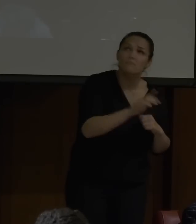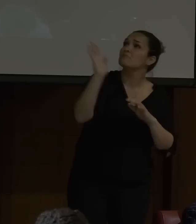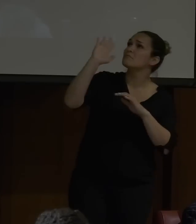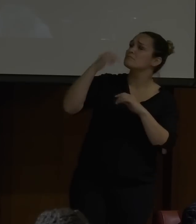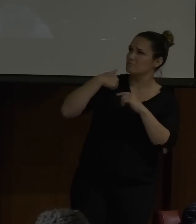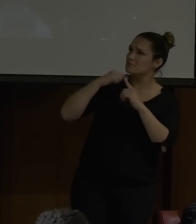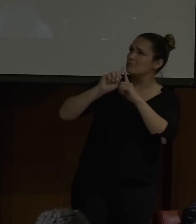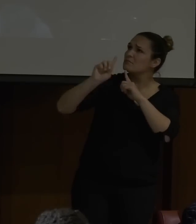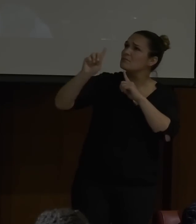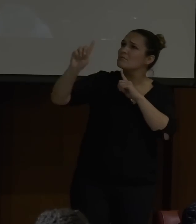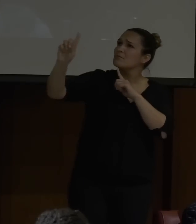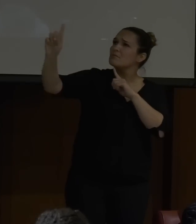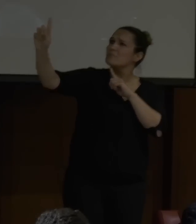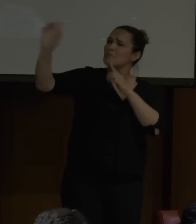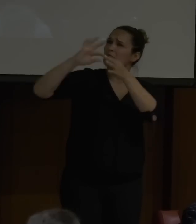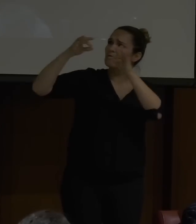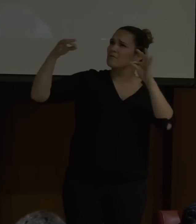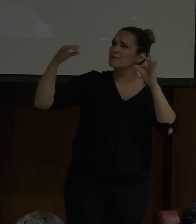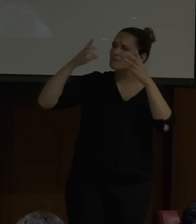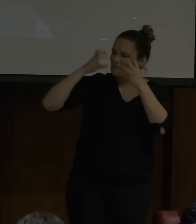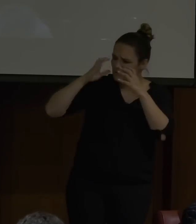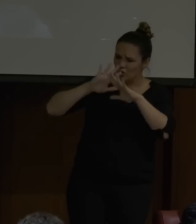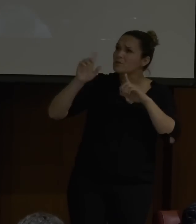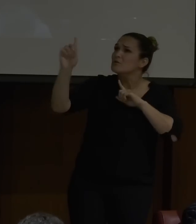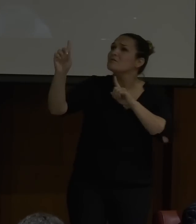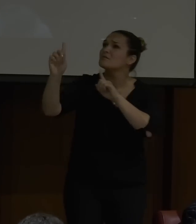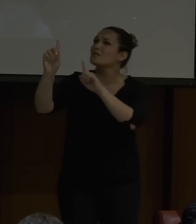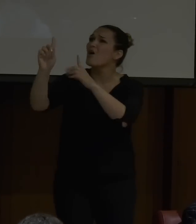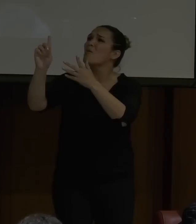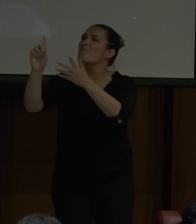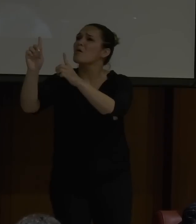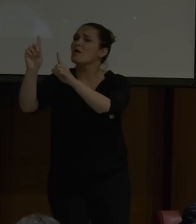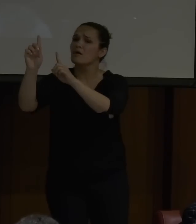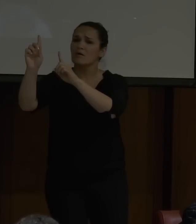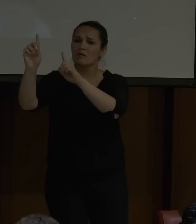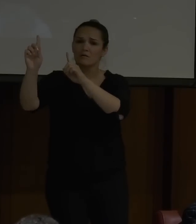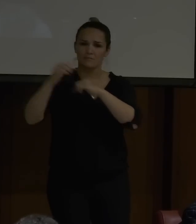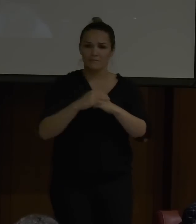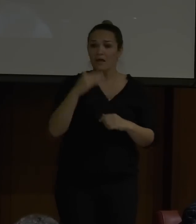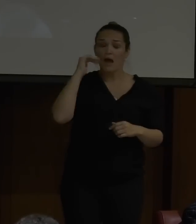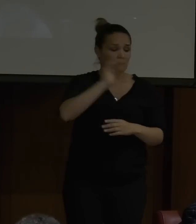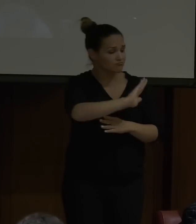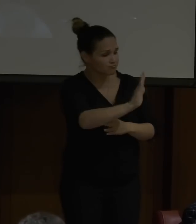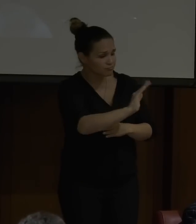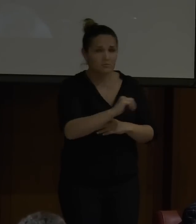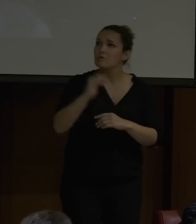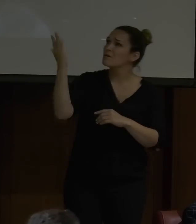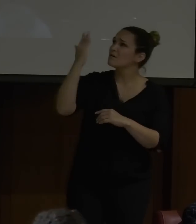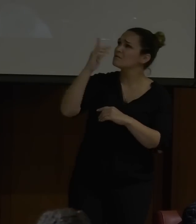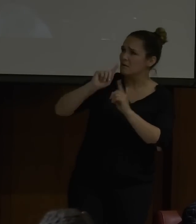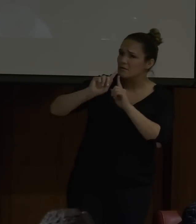lado, en el momento quise seguir detrás de ella. Al despedirse la viajera de mi